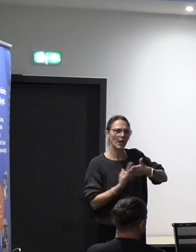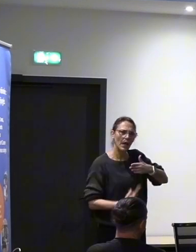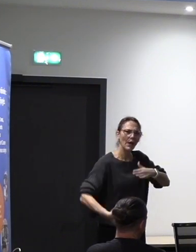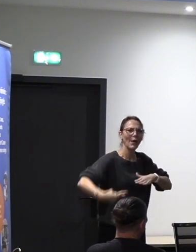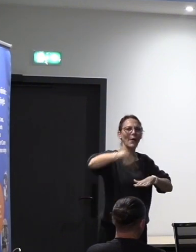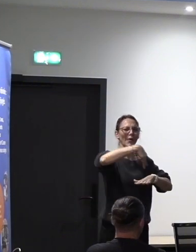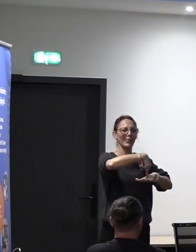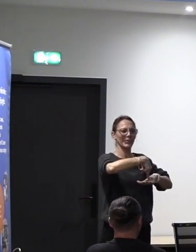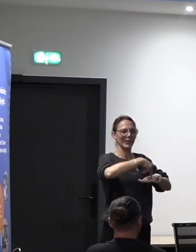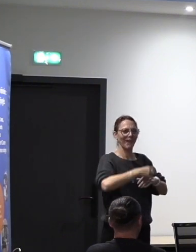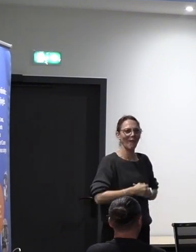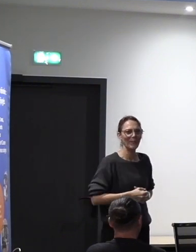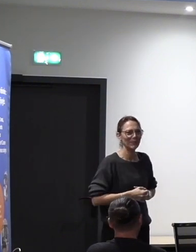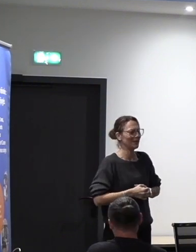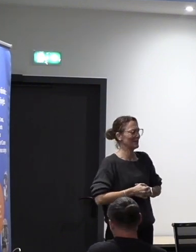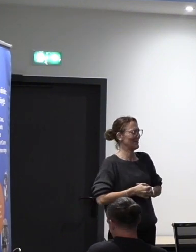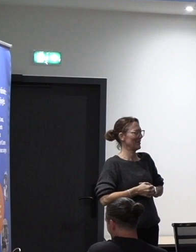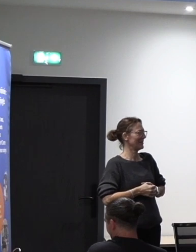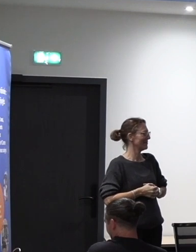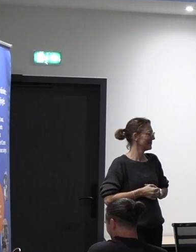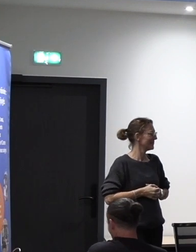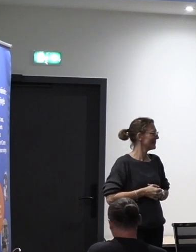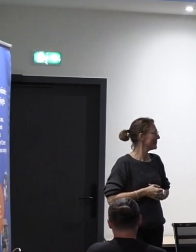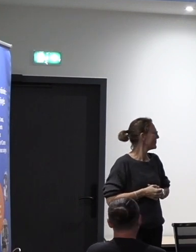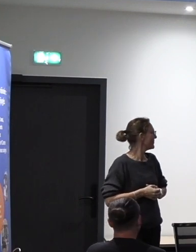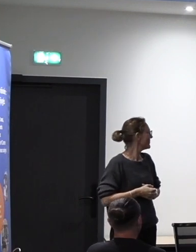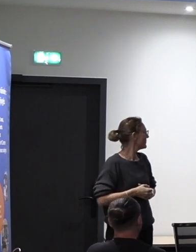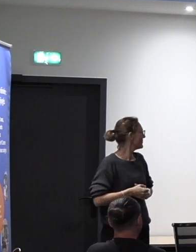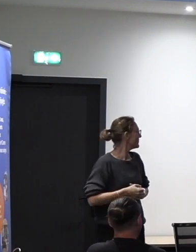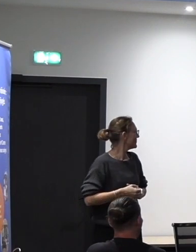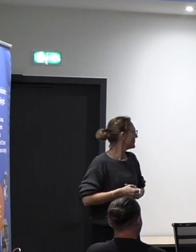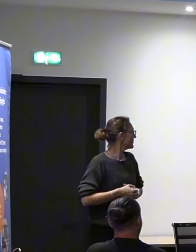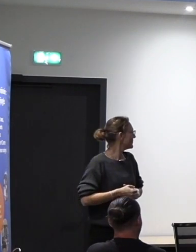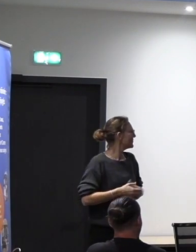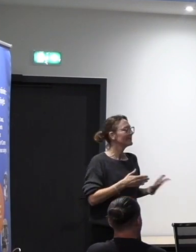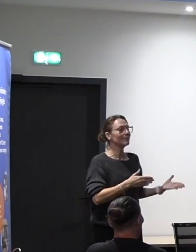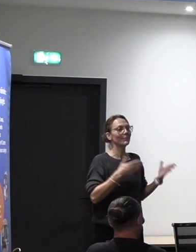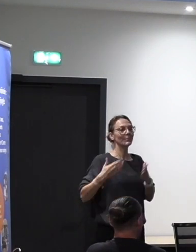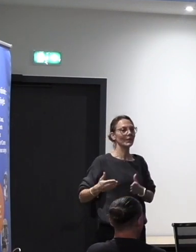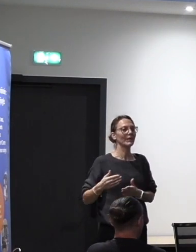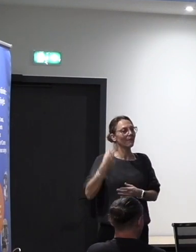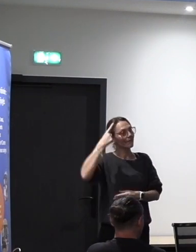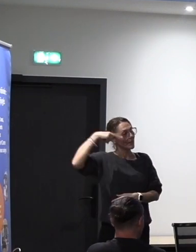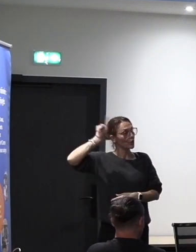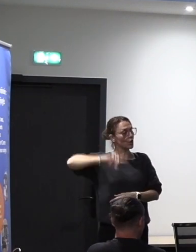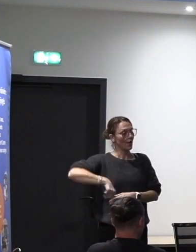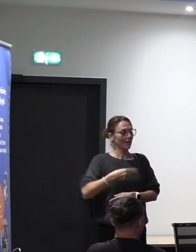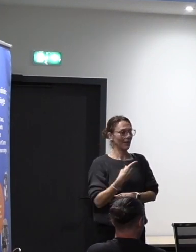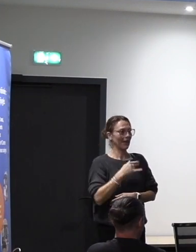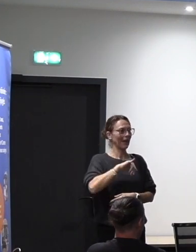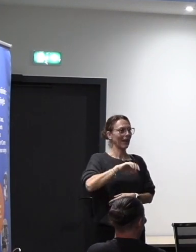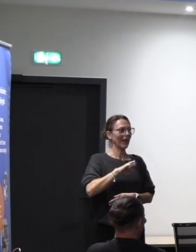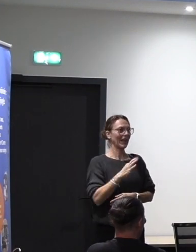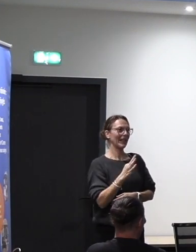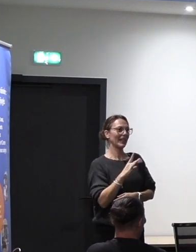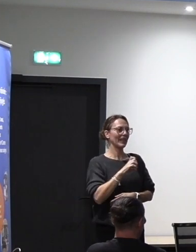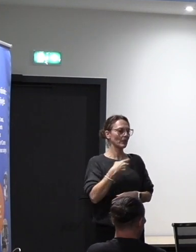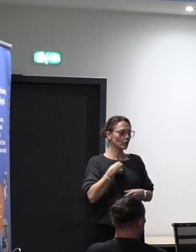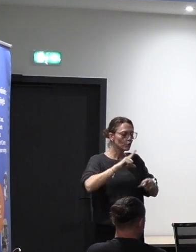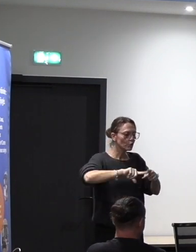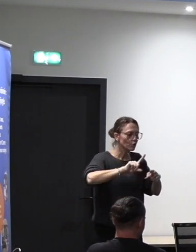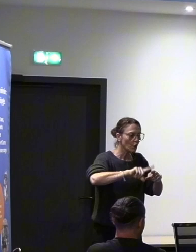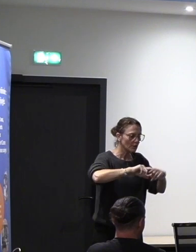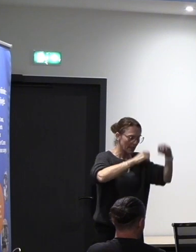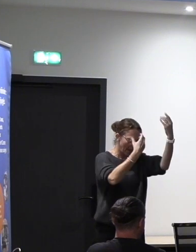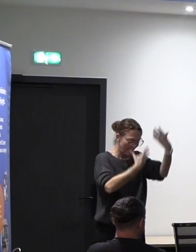en disant que deux philosophes ont insisté. Le premier, c'est Nietzsche, tout ce qui nous arrive nous renforce. Je dirais,